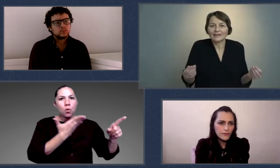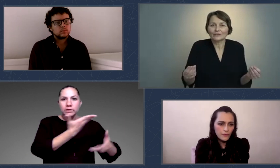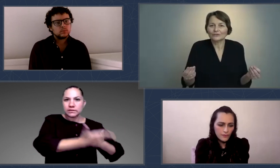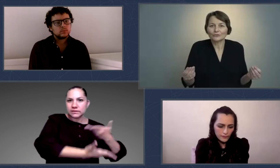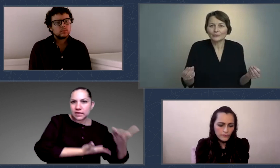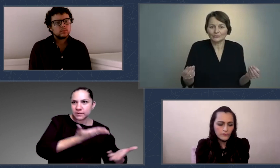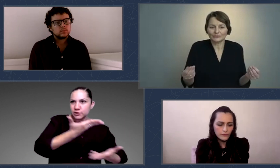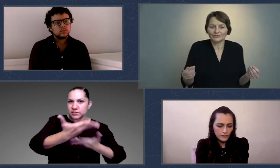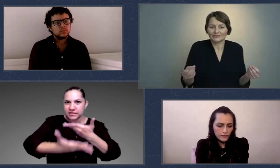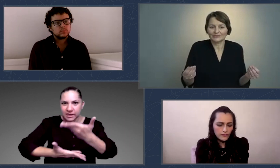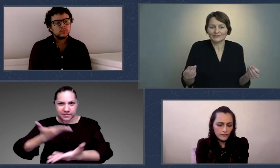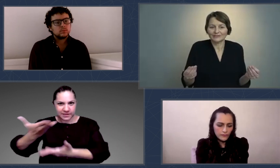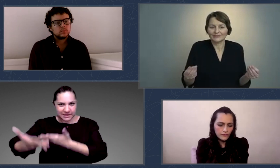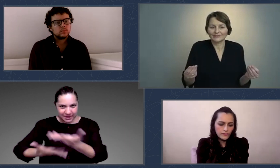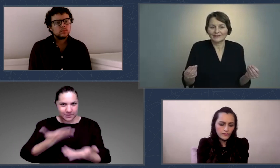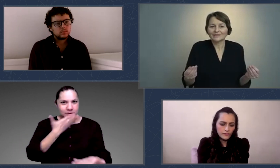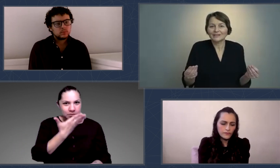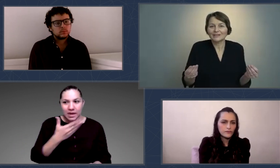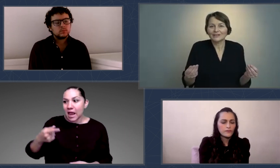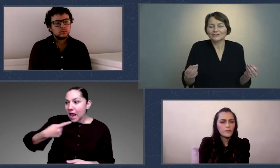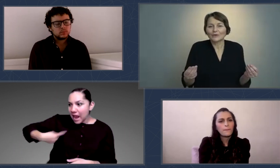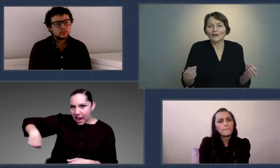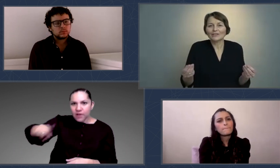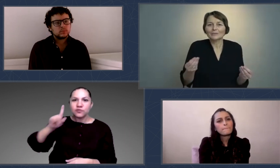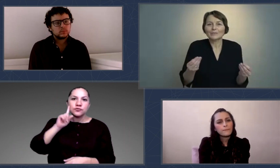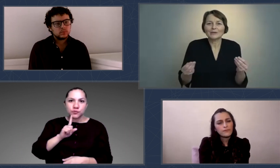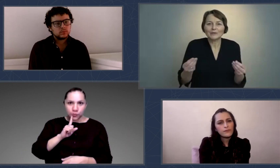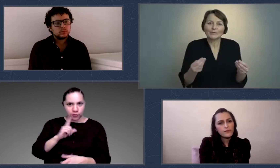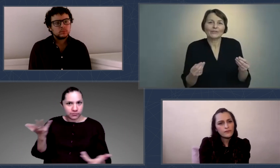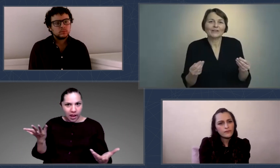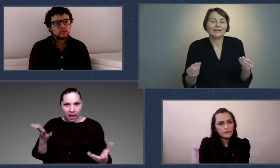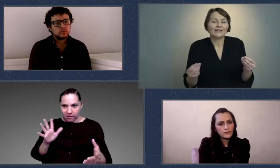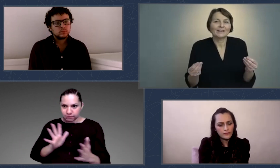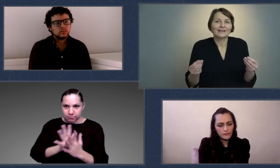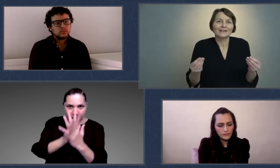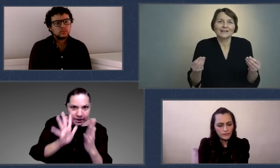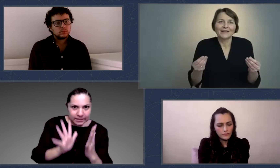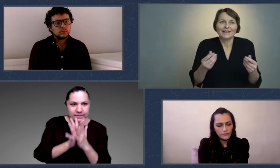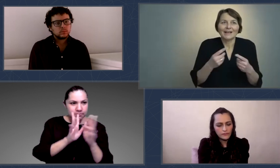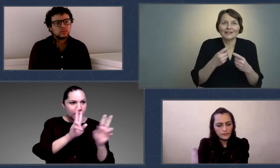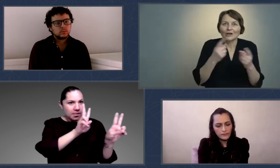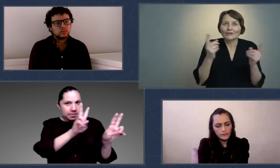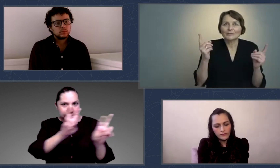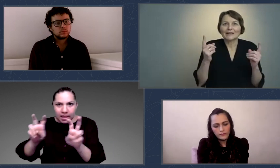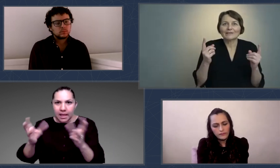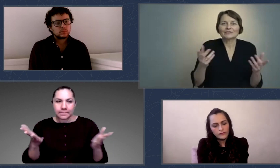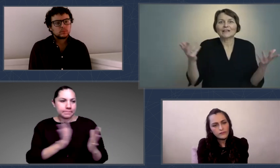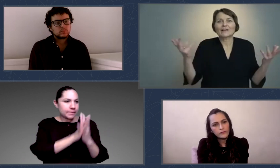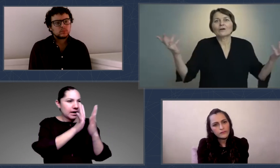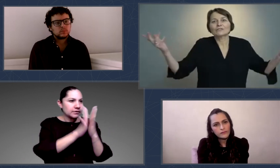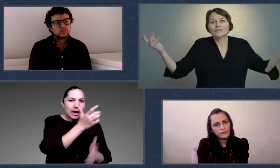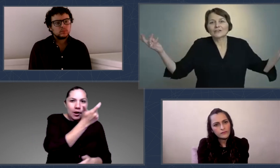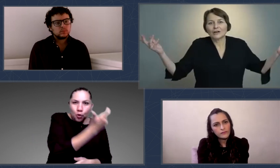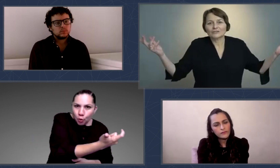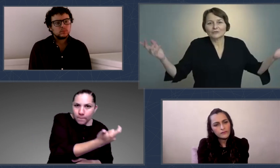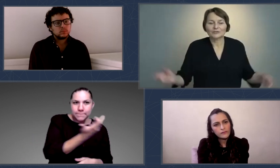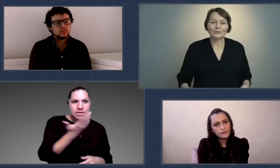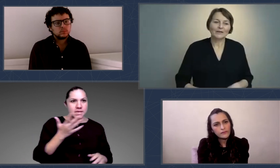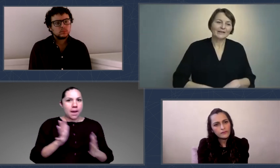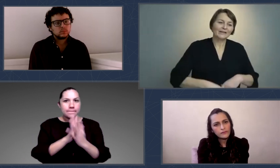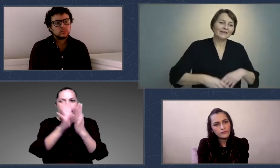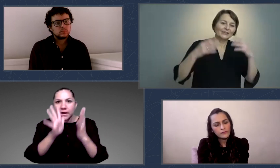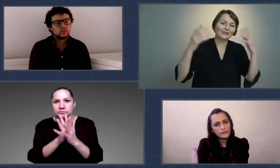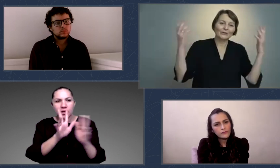puedo decir algo, puedo aportar a la economía. Pero si no tengo acceso a la sociedad, si no tengo acceso a la economía, pues no